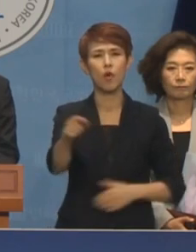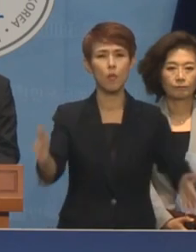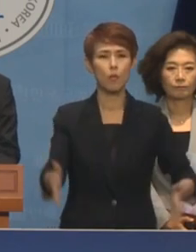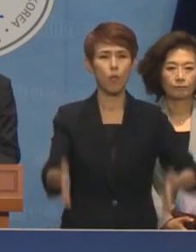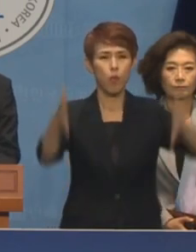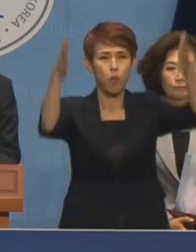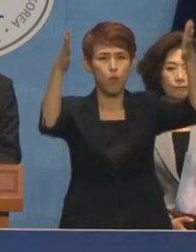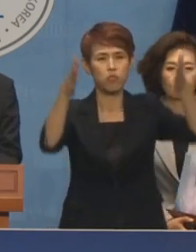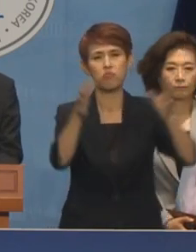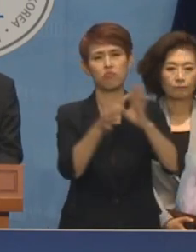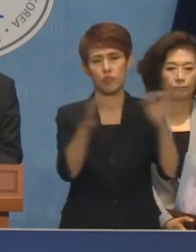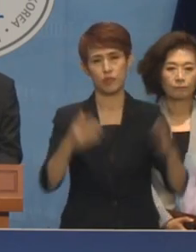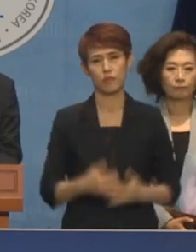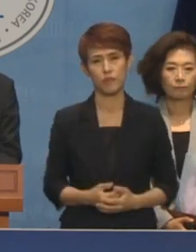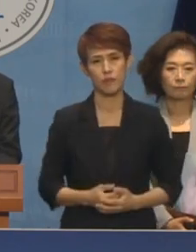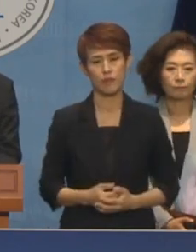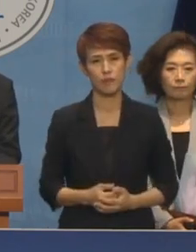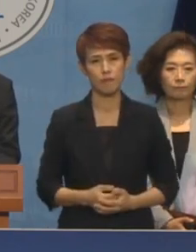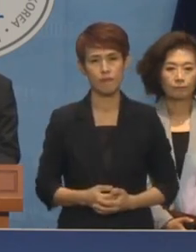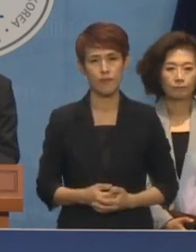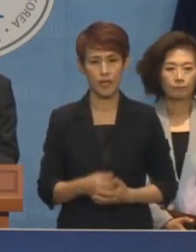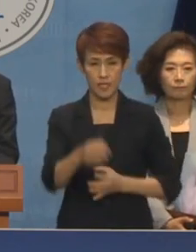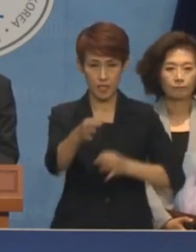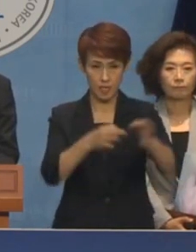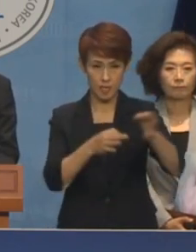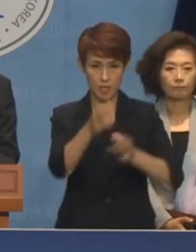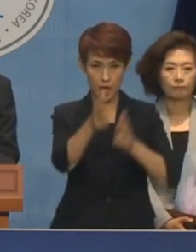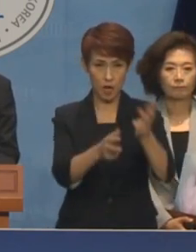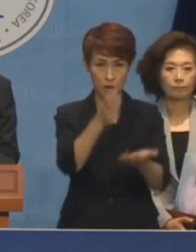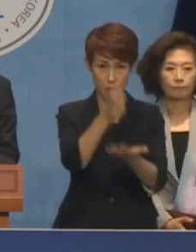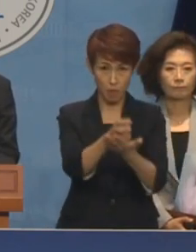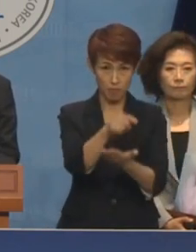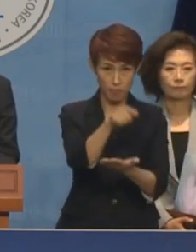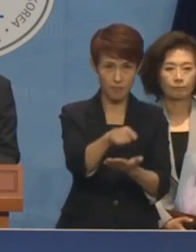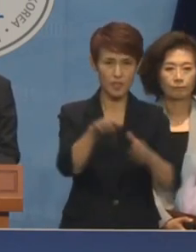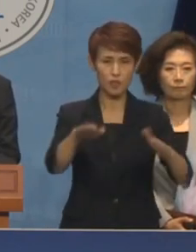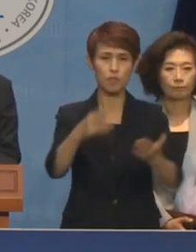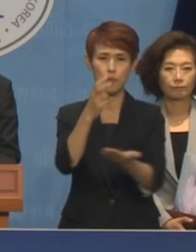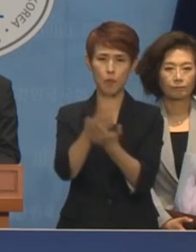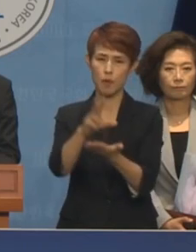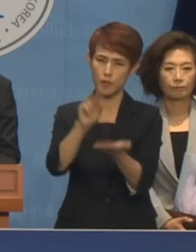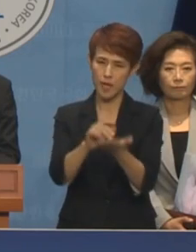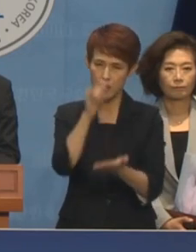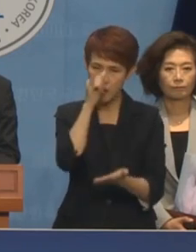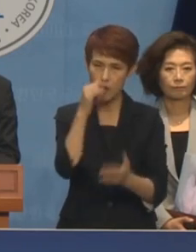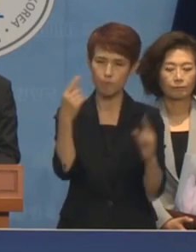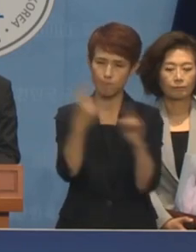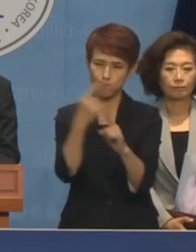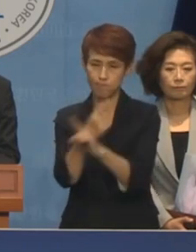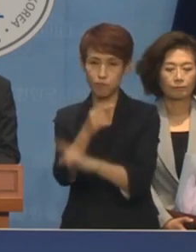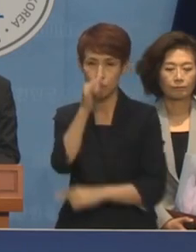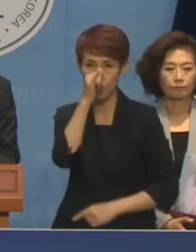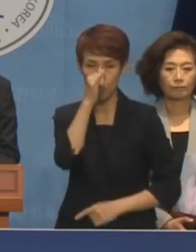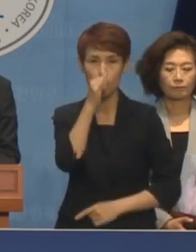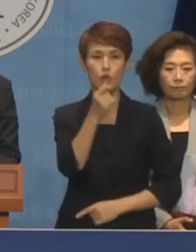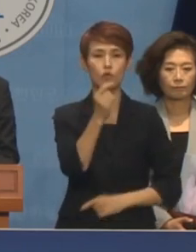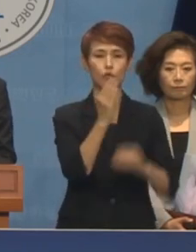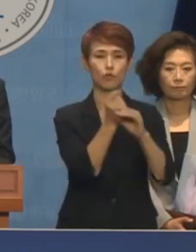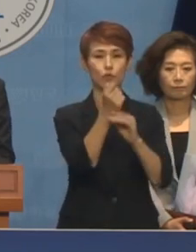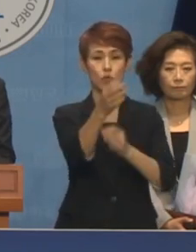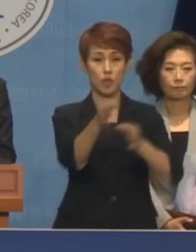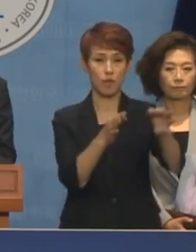않습니다. 유통산업발전법 개정안은 현행법의 허점을 보완하고 지역 중소상인들을